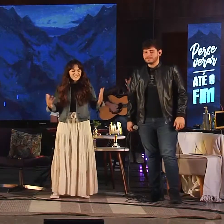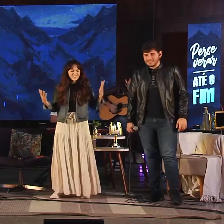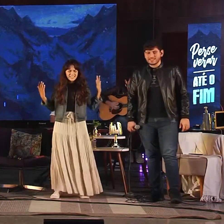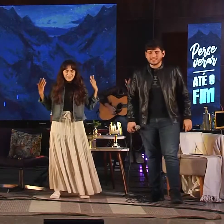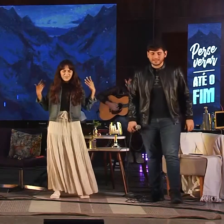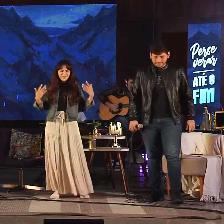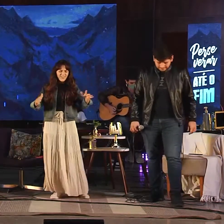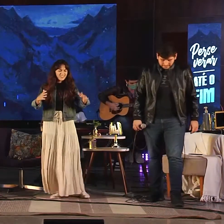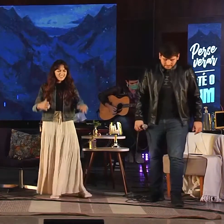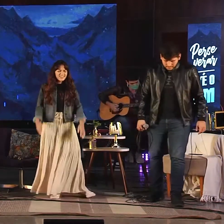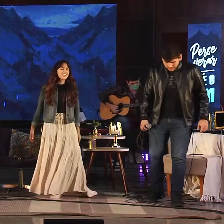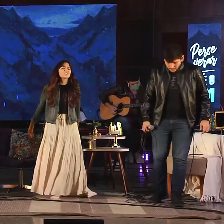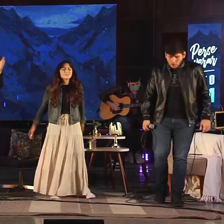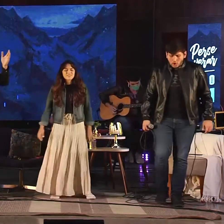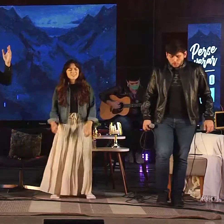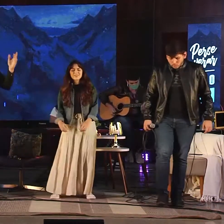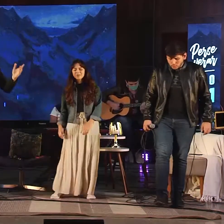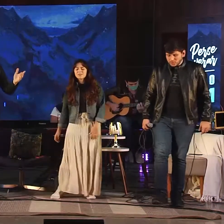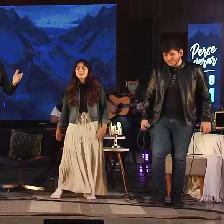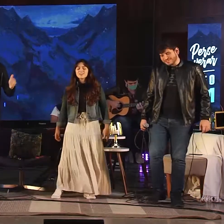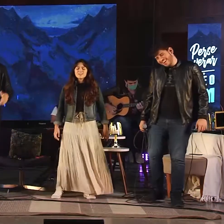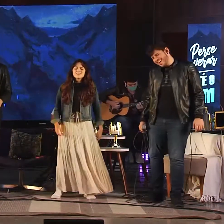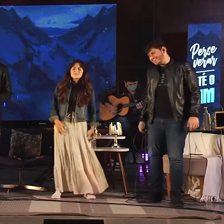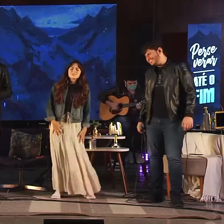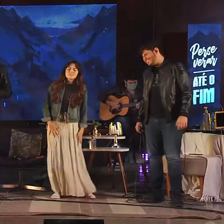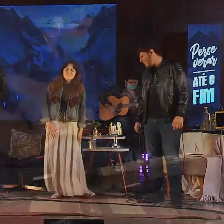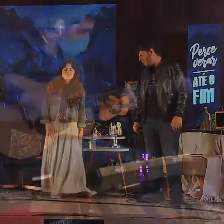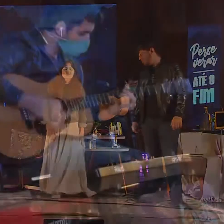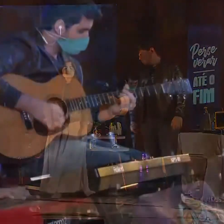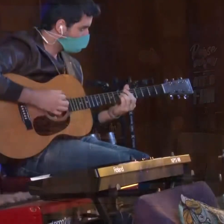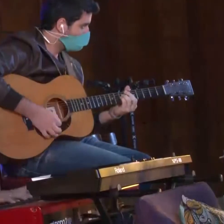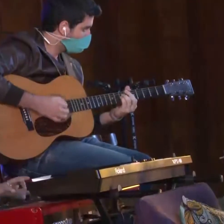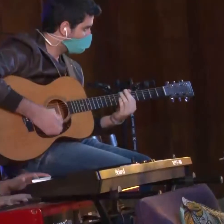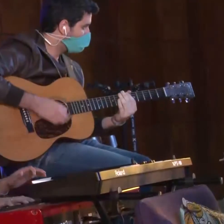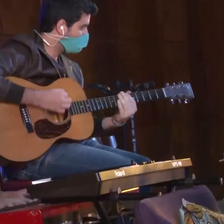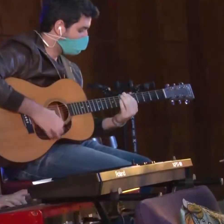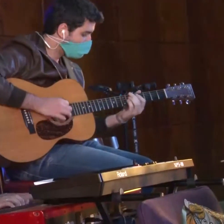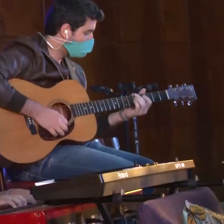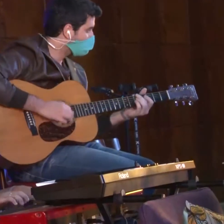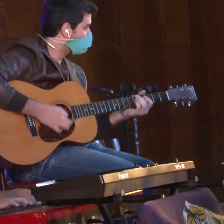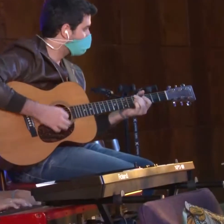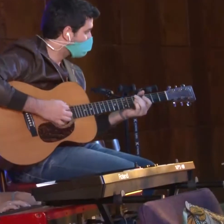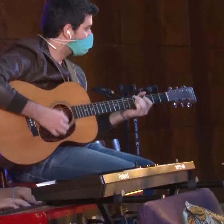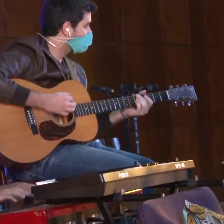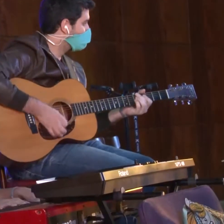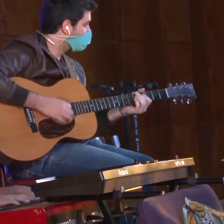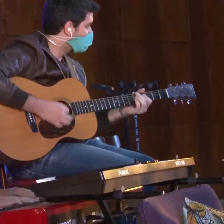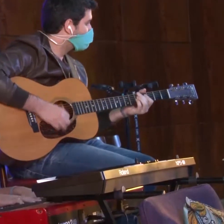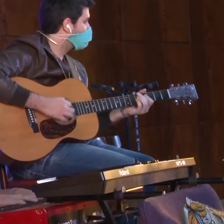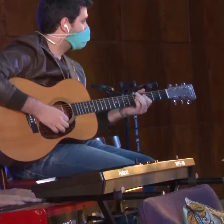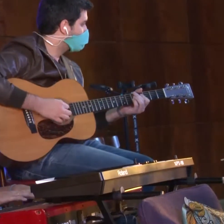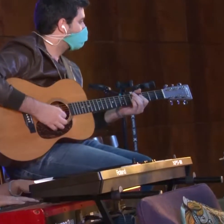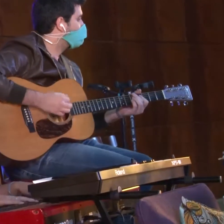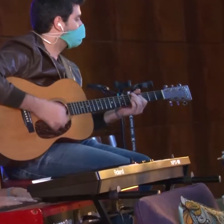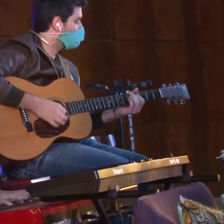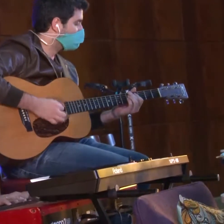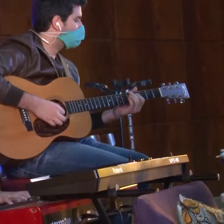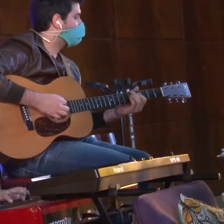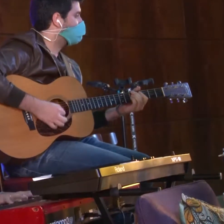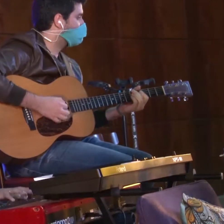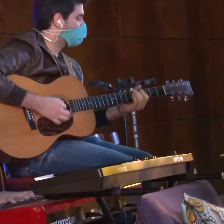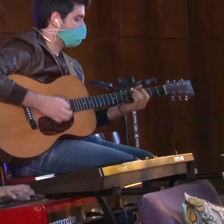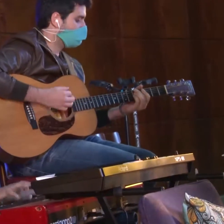sobre mim. Dos vales é o lírio, estrela da manhã,